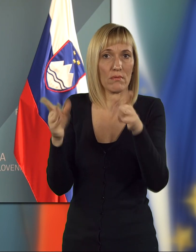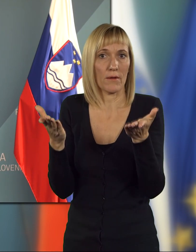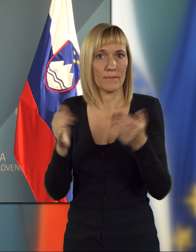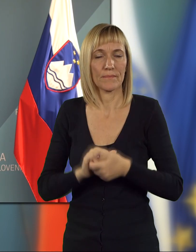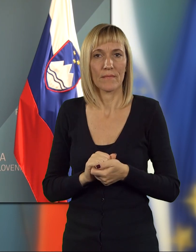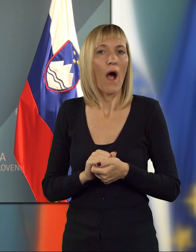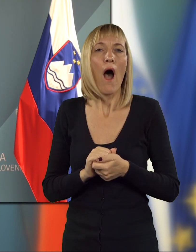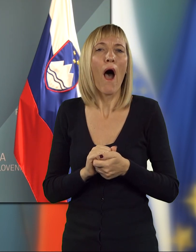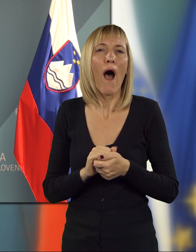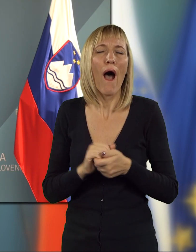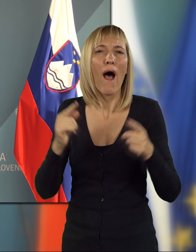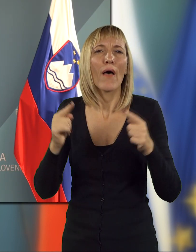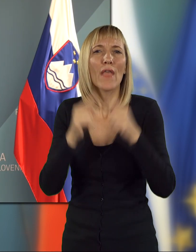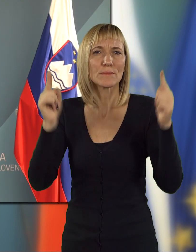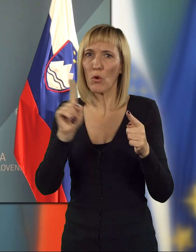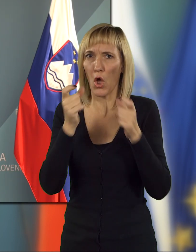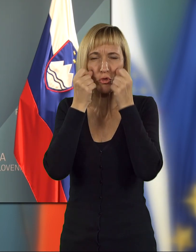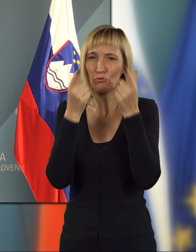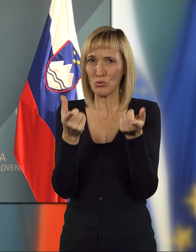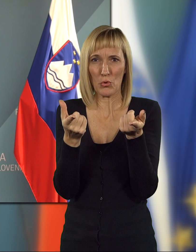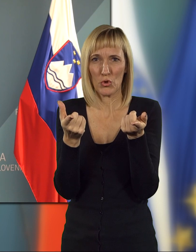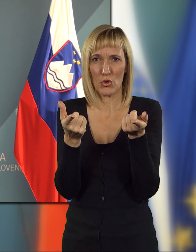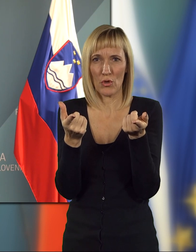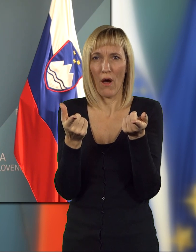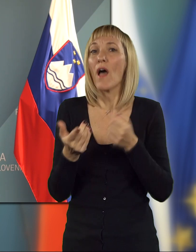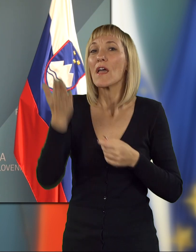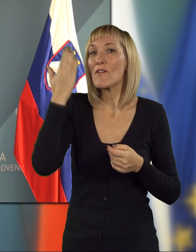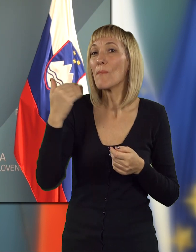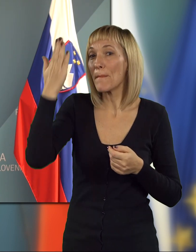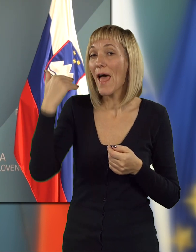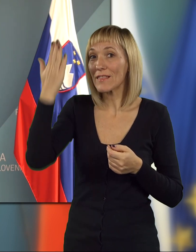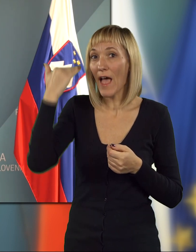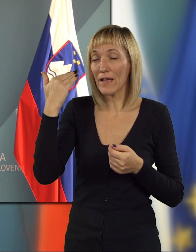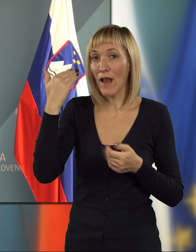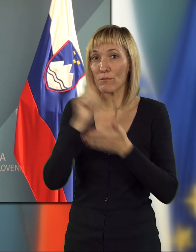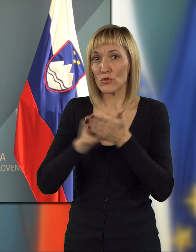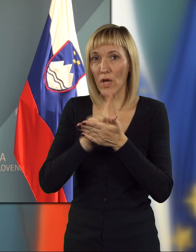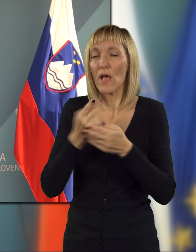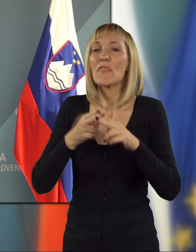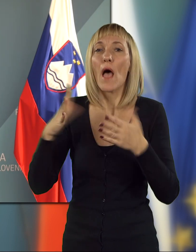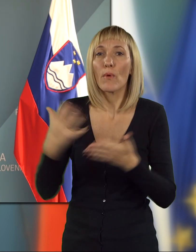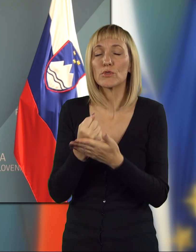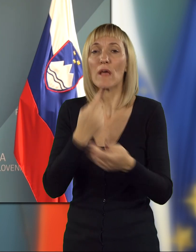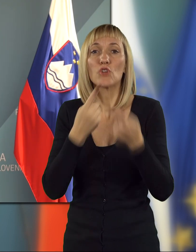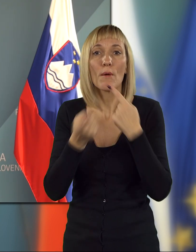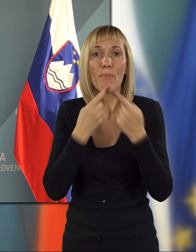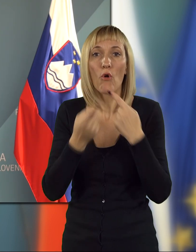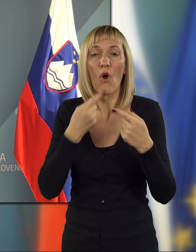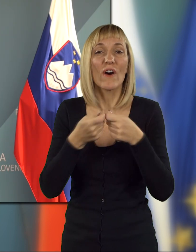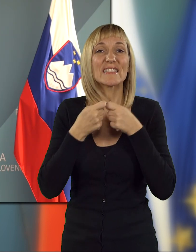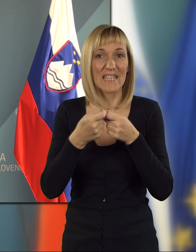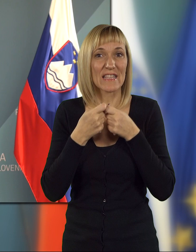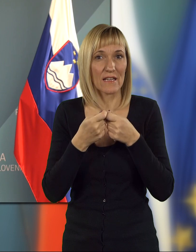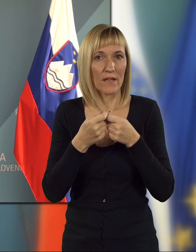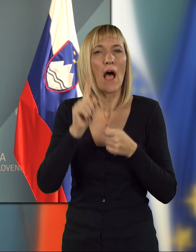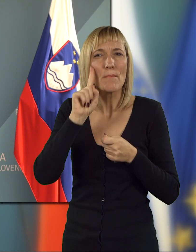to. Nasprotno, seveda ni nenavadno. In v preteklosti so bila najuspešnejša